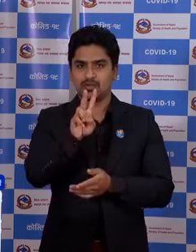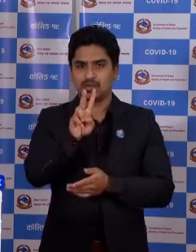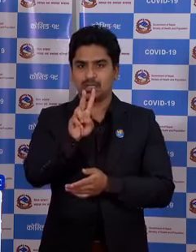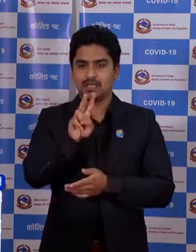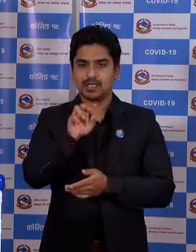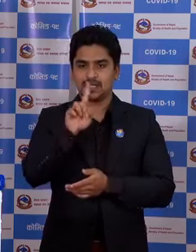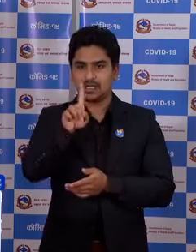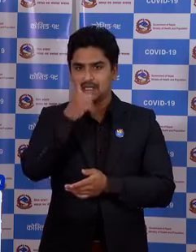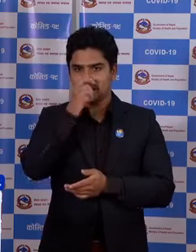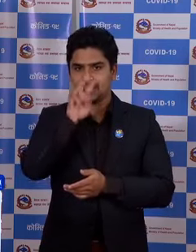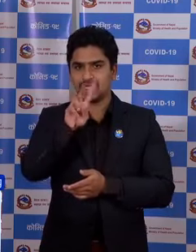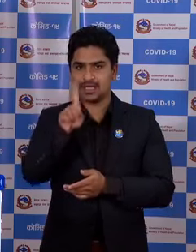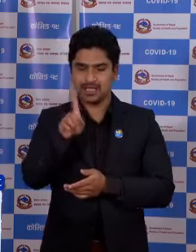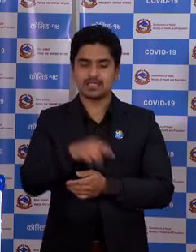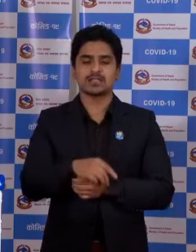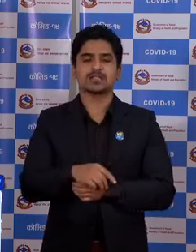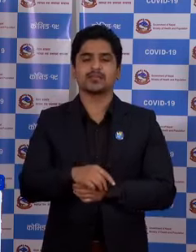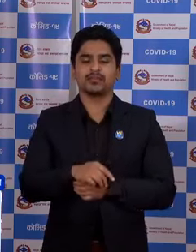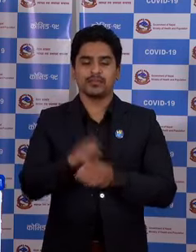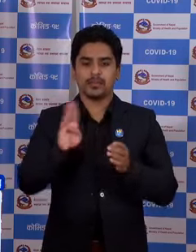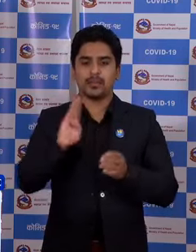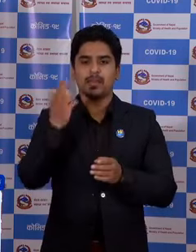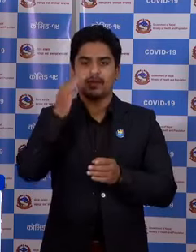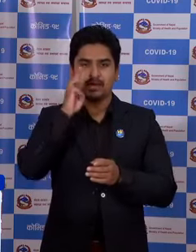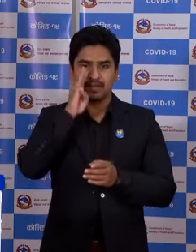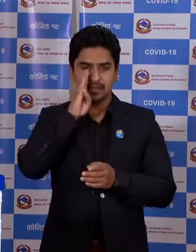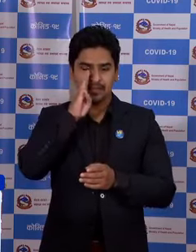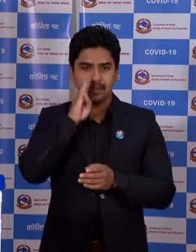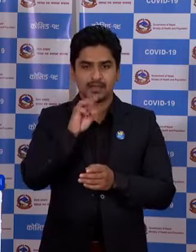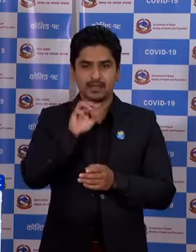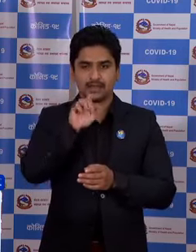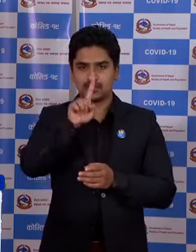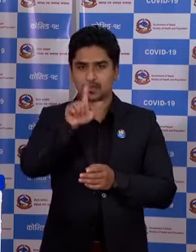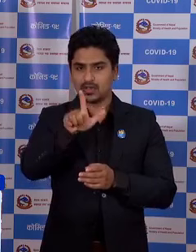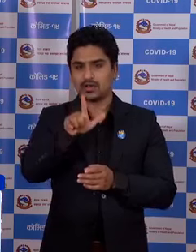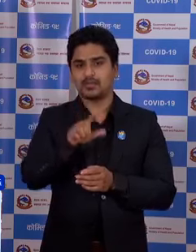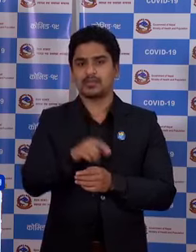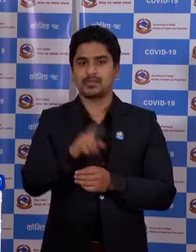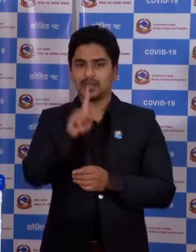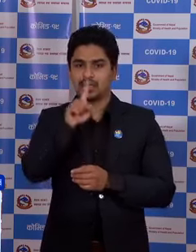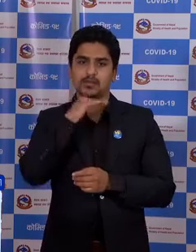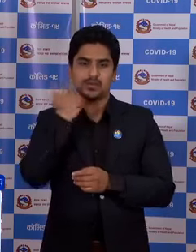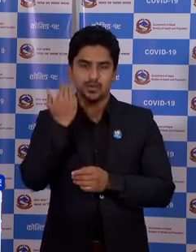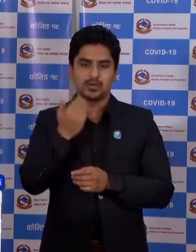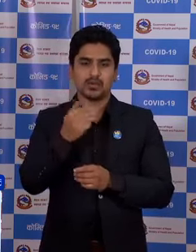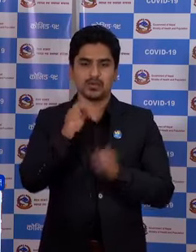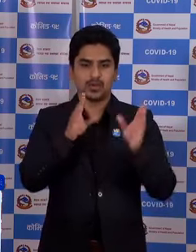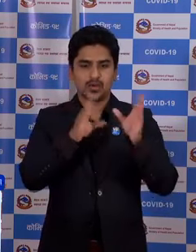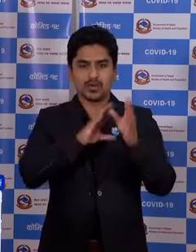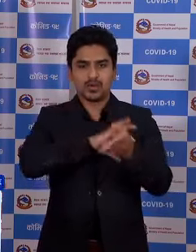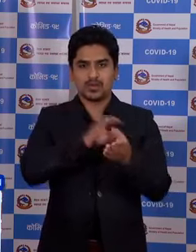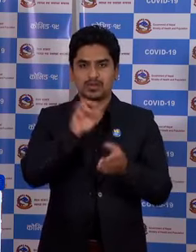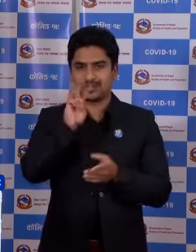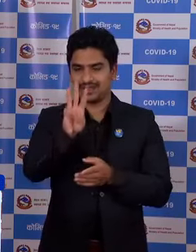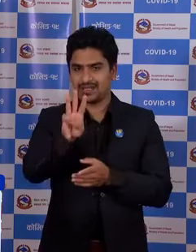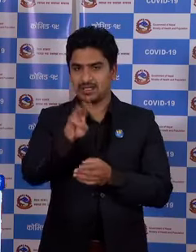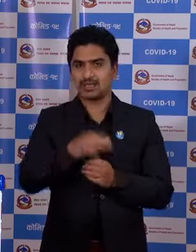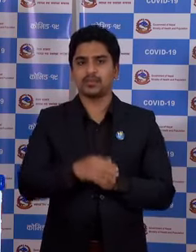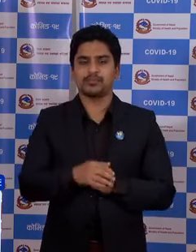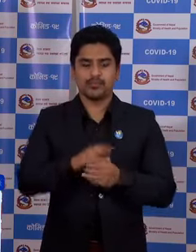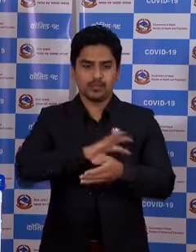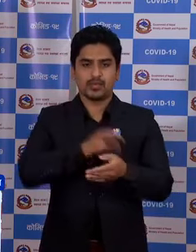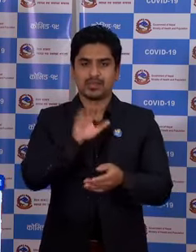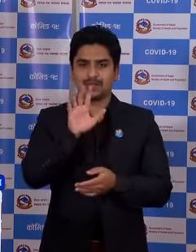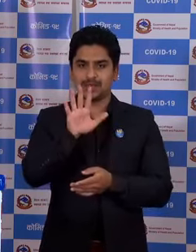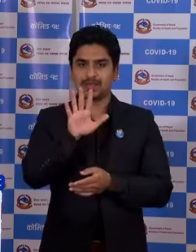2 121 जना, बागमती प्रदेशमा 17, 1 मृत्यु र गण्डकी प्रदेशमा 3,